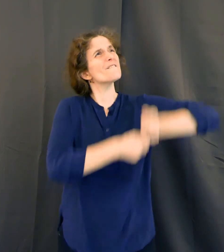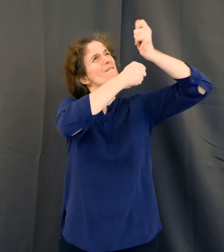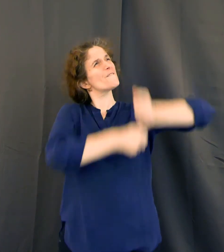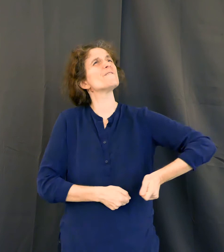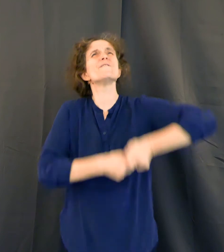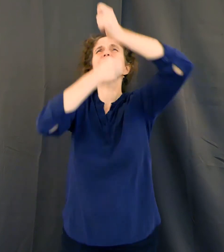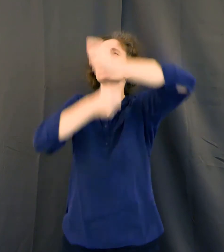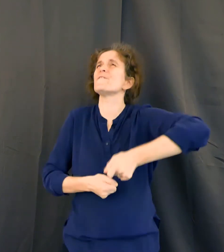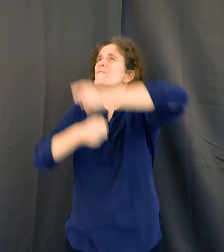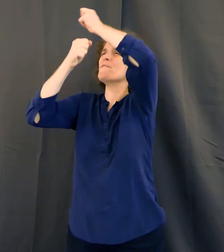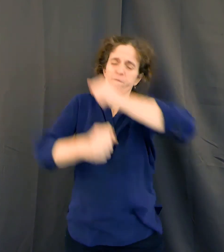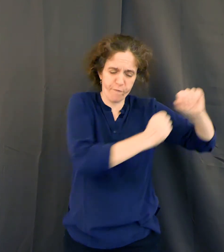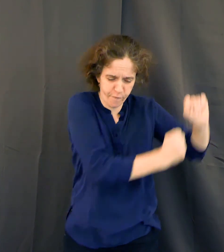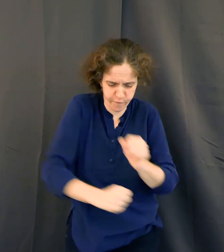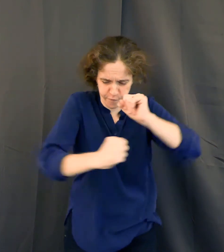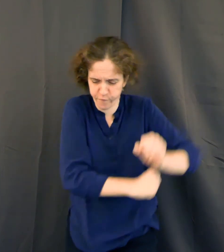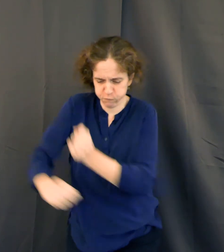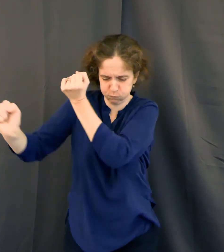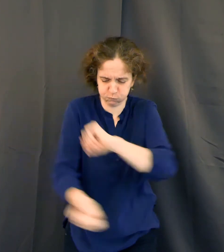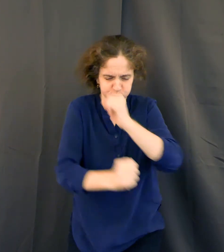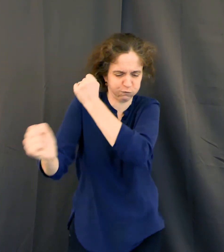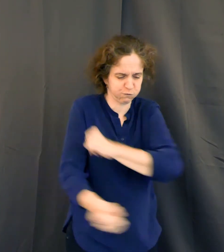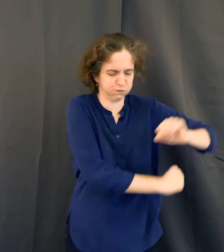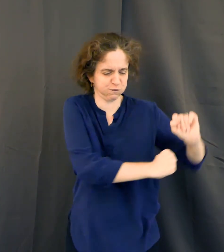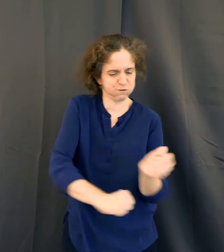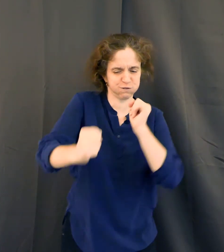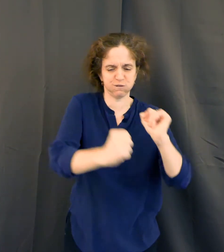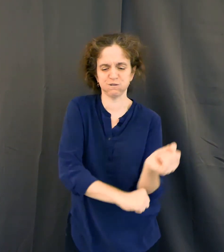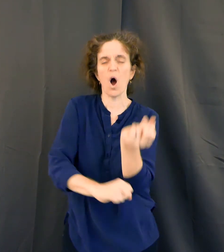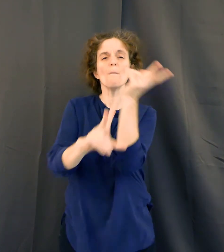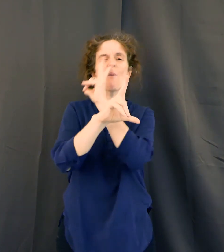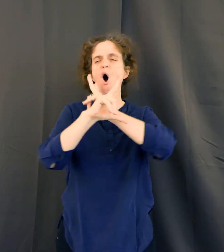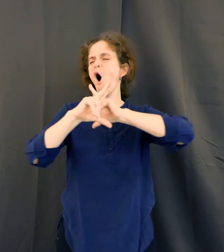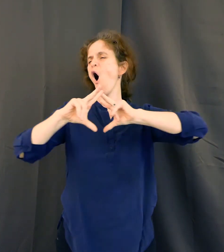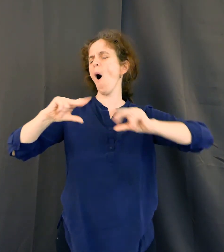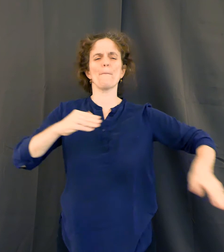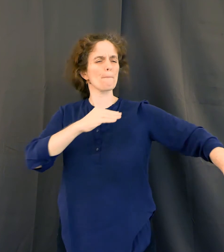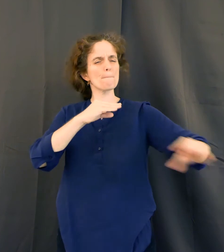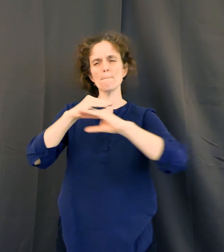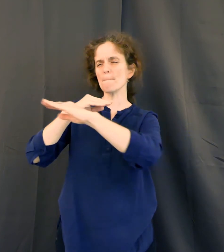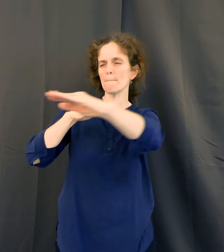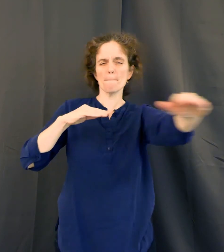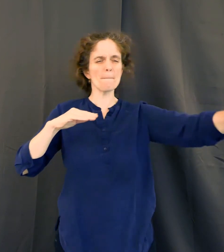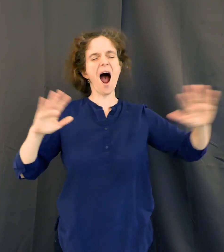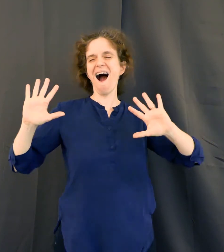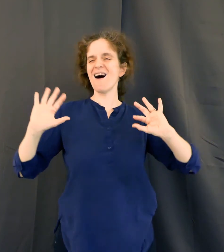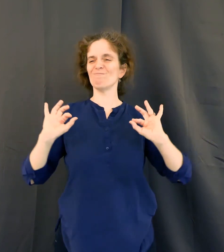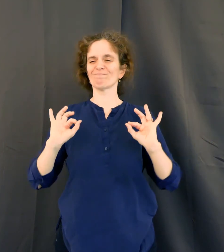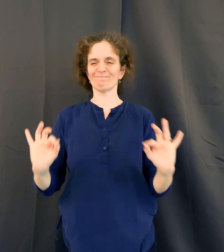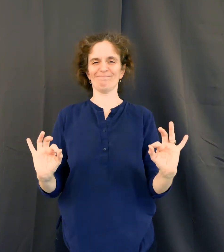salon. Elles l'ont nettoyé du sol au plancher, pour qu'il soit parfaitement propre pour